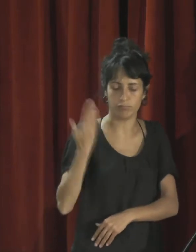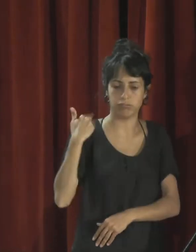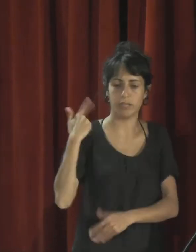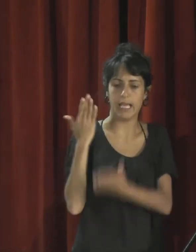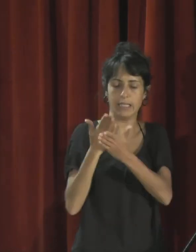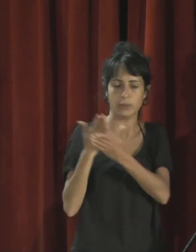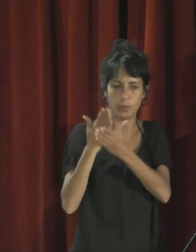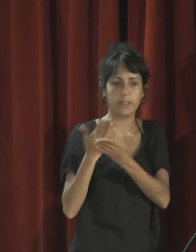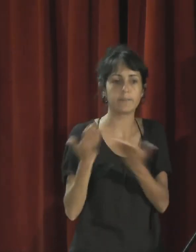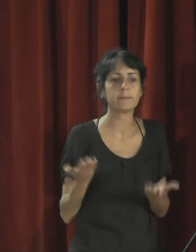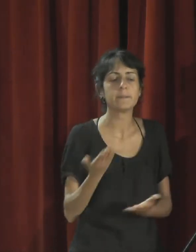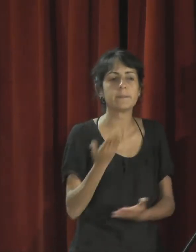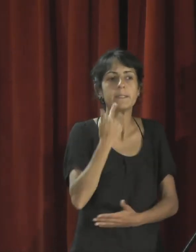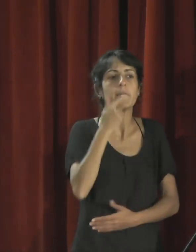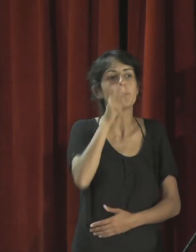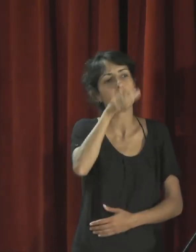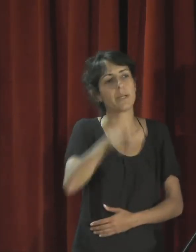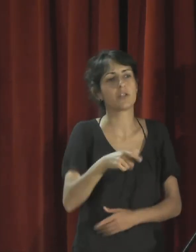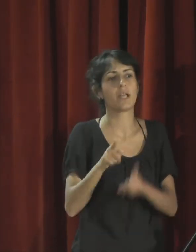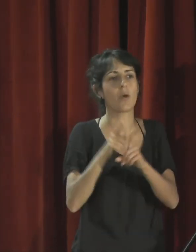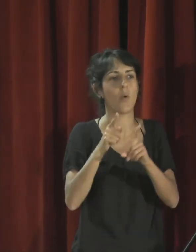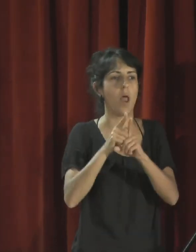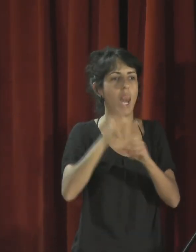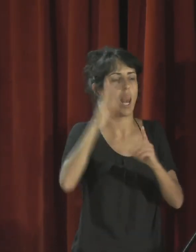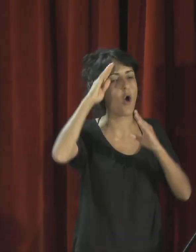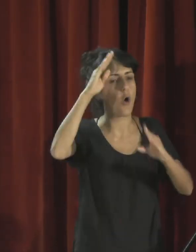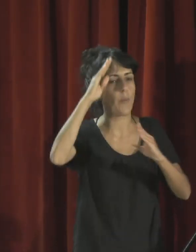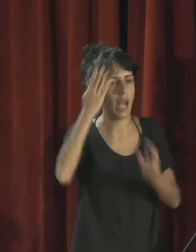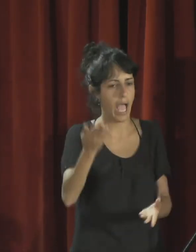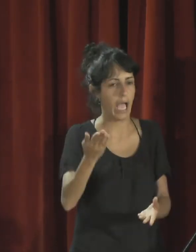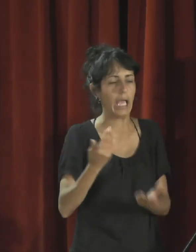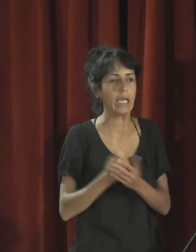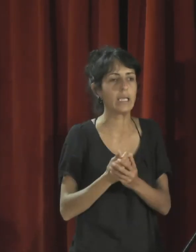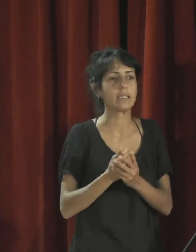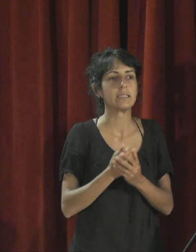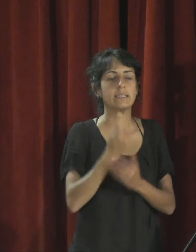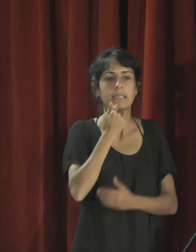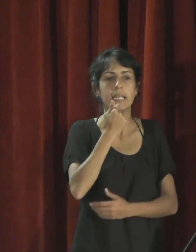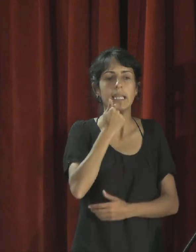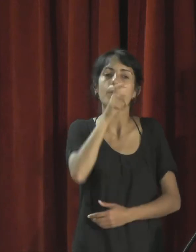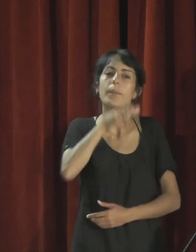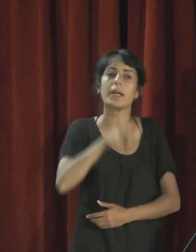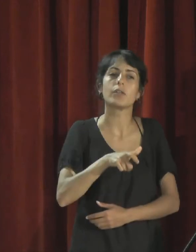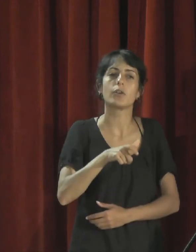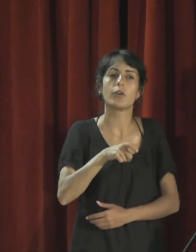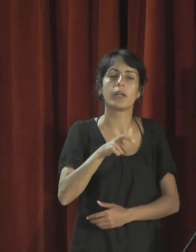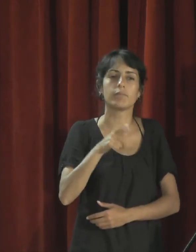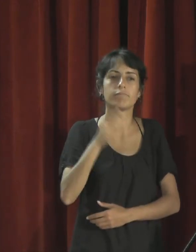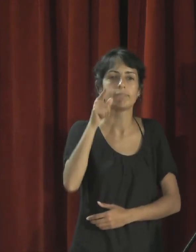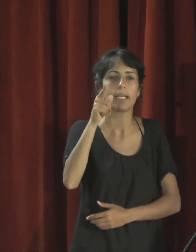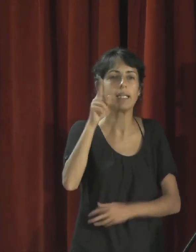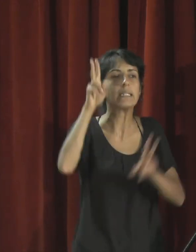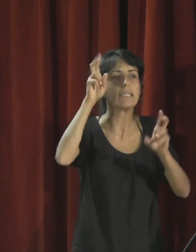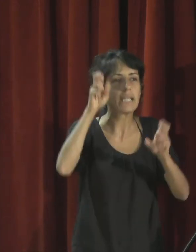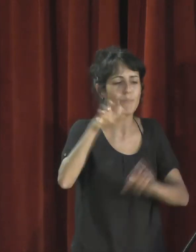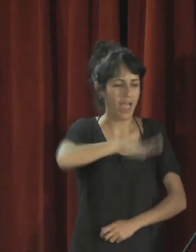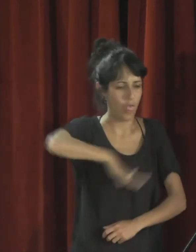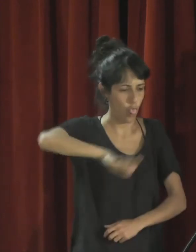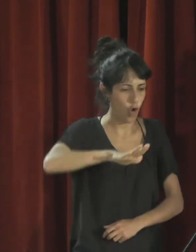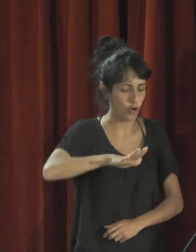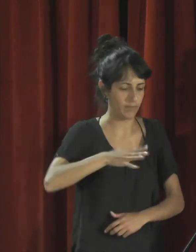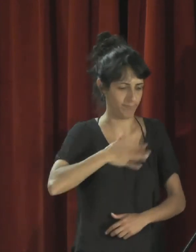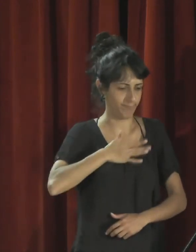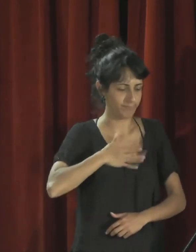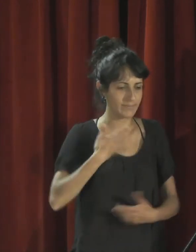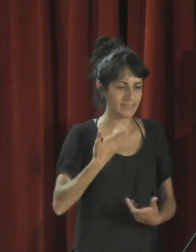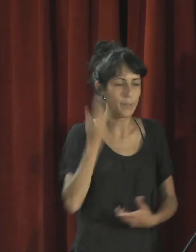unha homenaxe a un lucense que foi moi importante, foi quizáis a persoa que máis pensou sobre a terra e o territorio, e